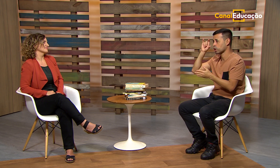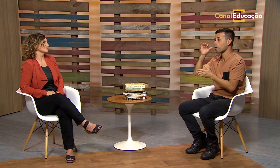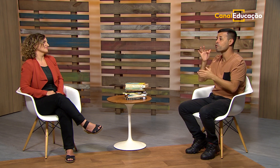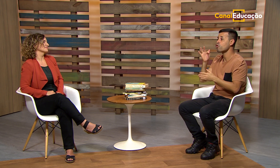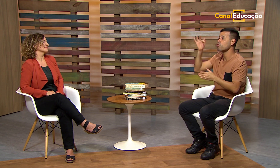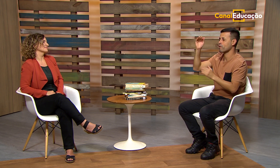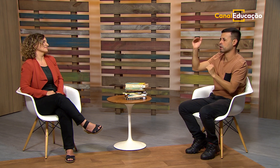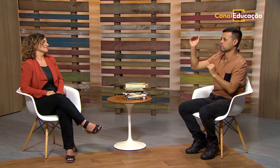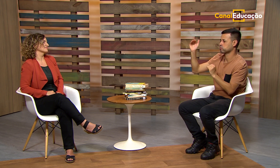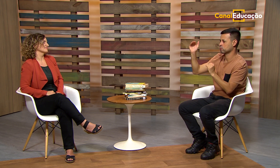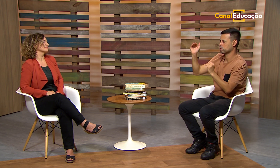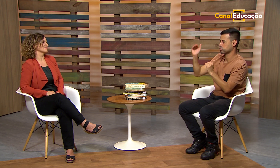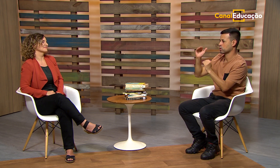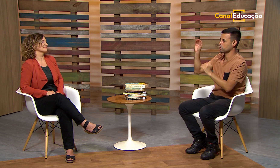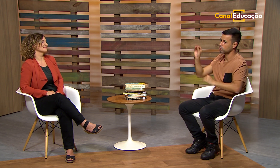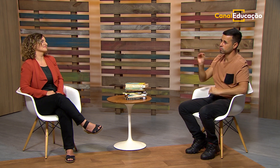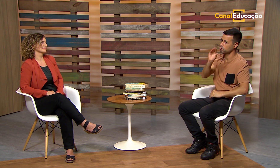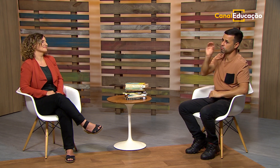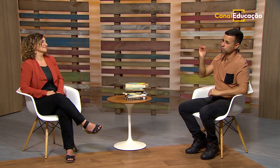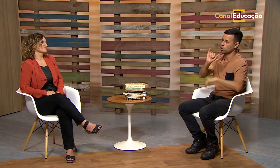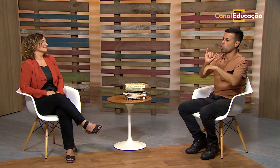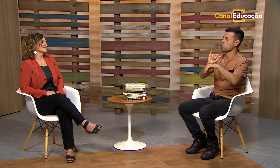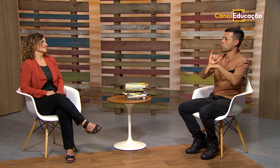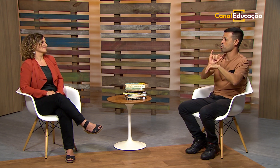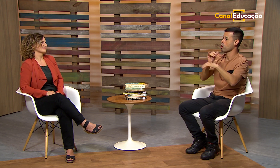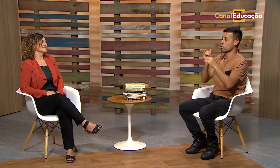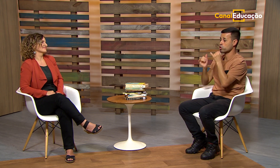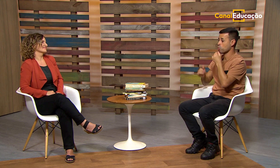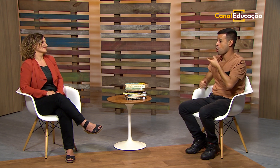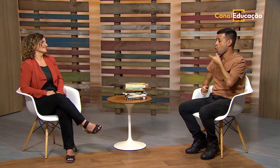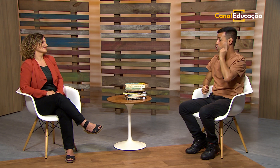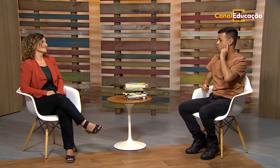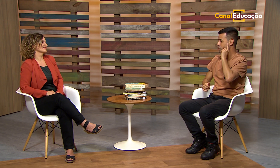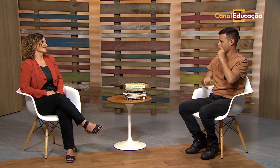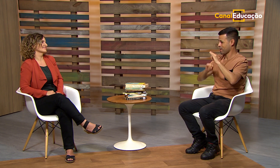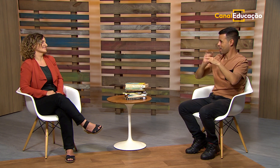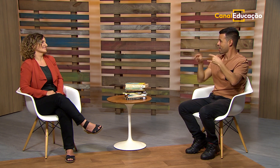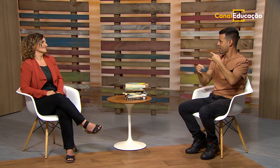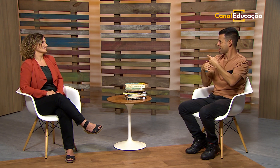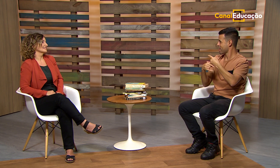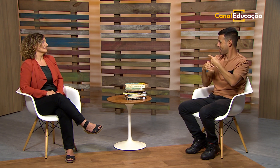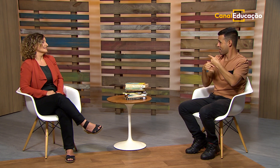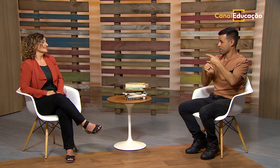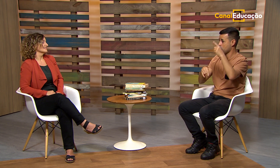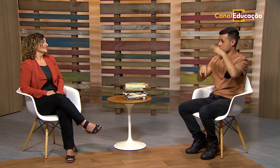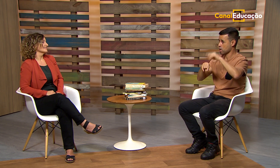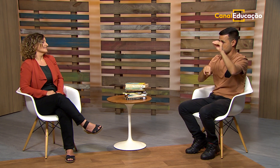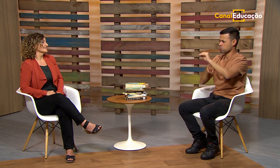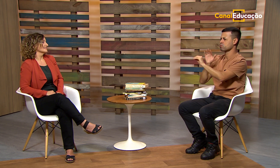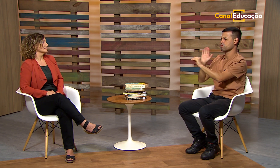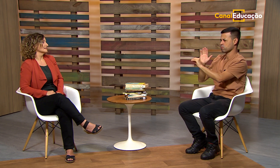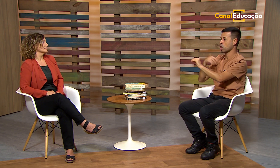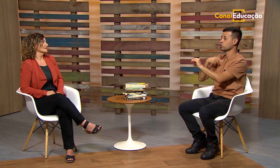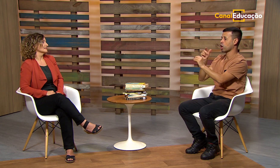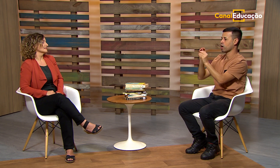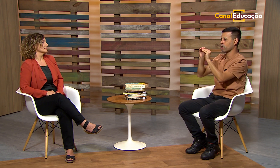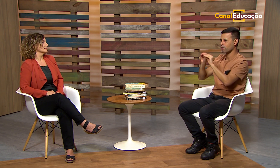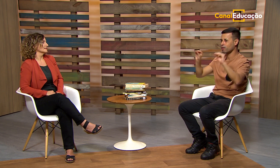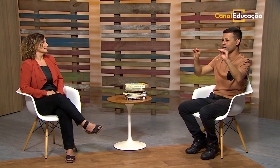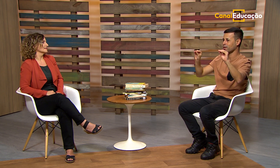ainda continua, porém, aos poucos, venho transferindo tudo para o YouTube. Faço a transferência sempre de imediato